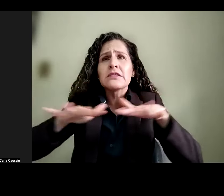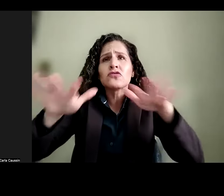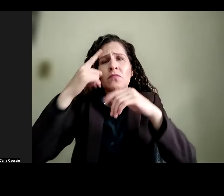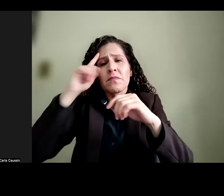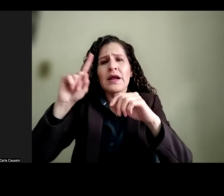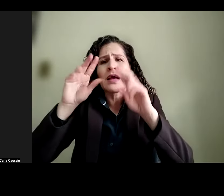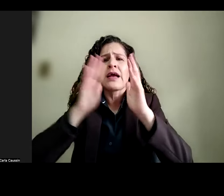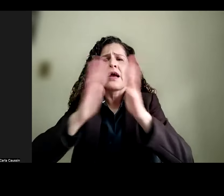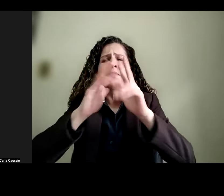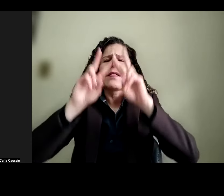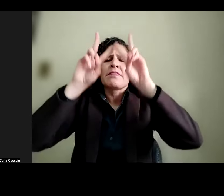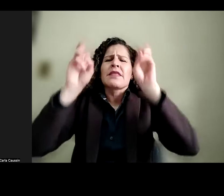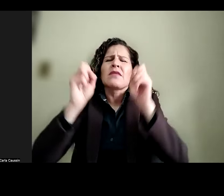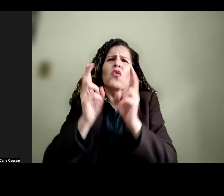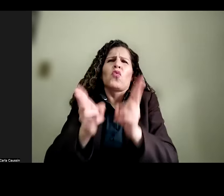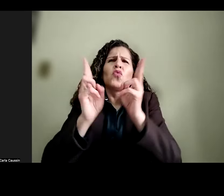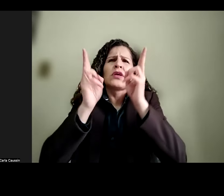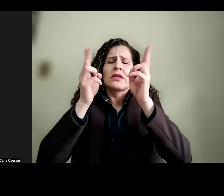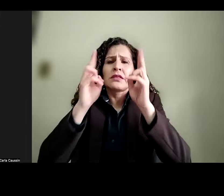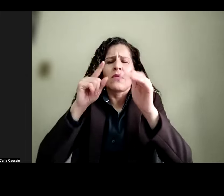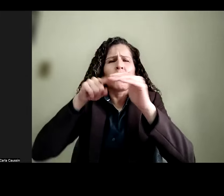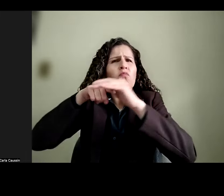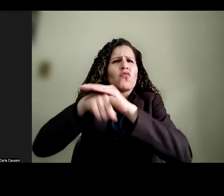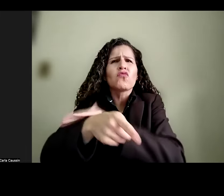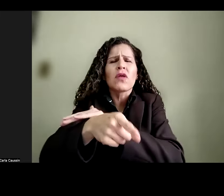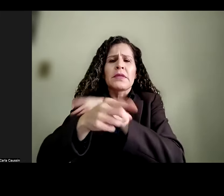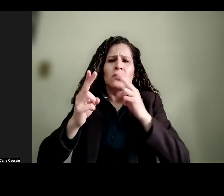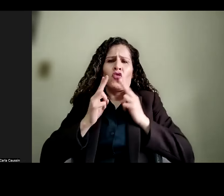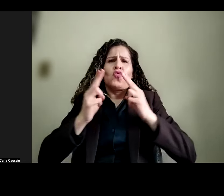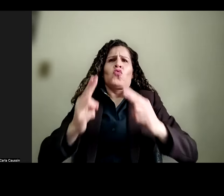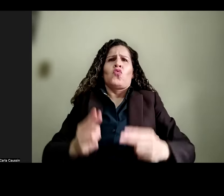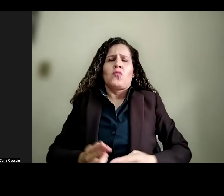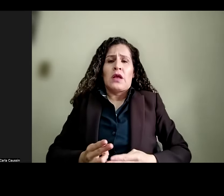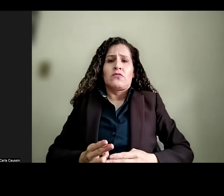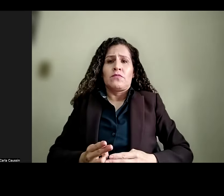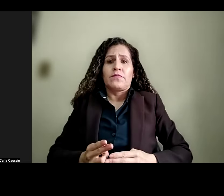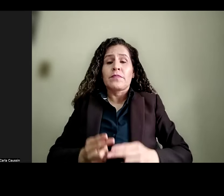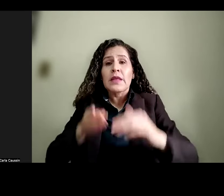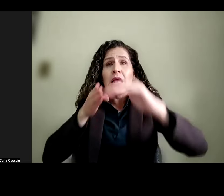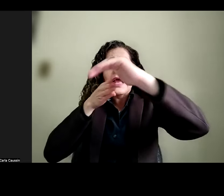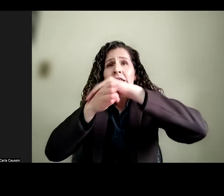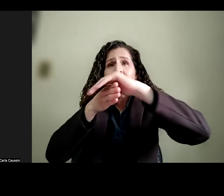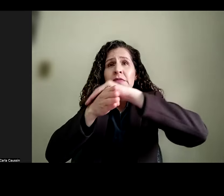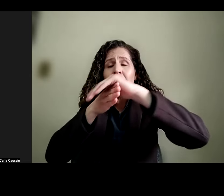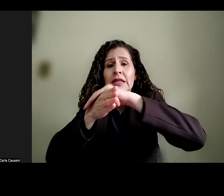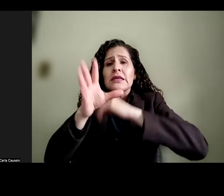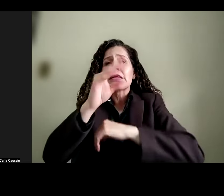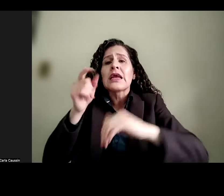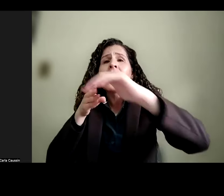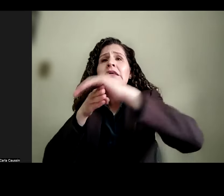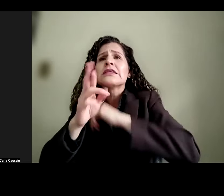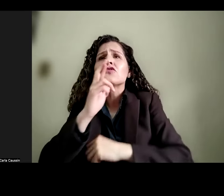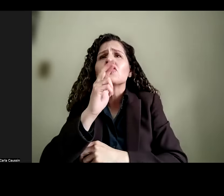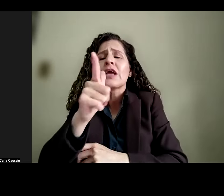brindan de participar en este evento internacional, donde podemos hablar de manera urgente y profunda sobre los derechos